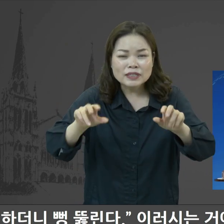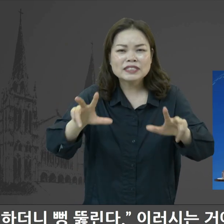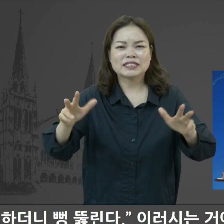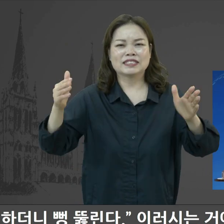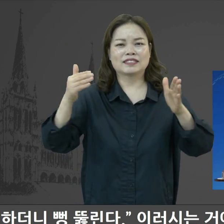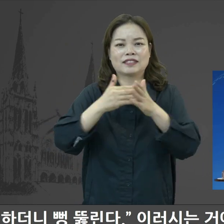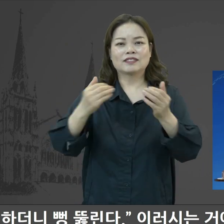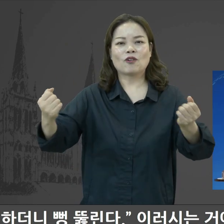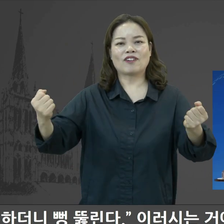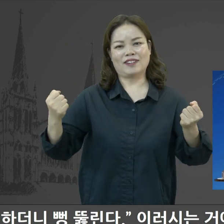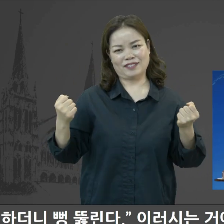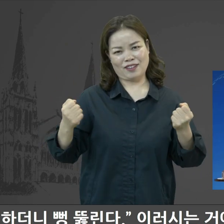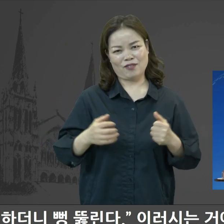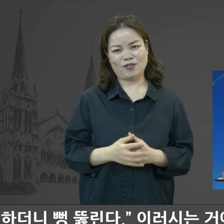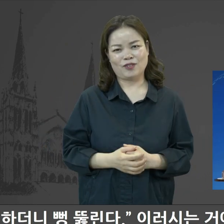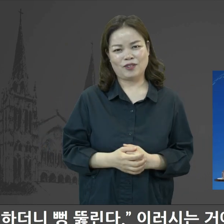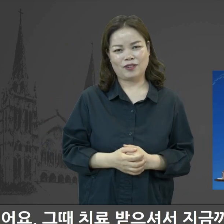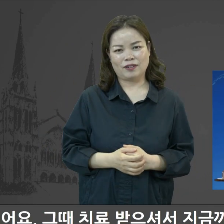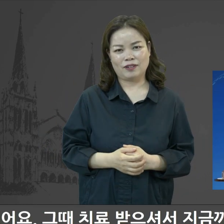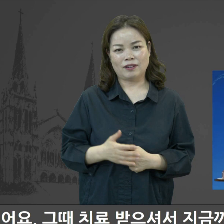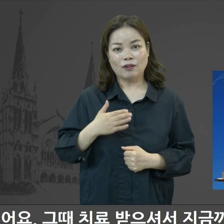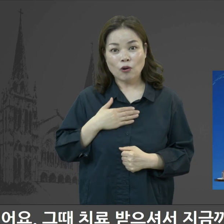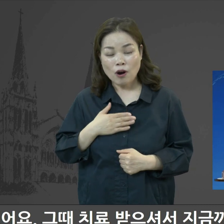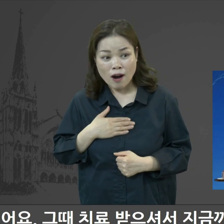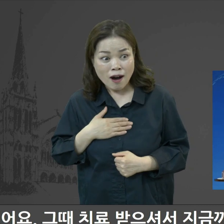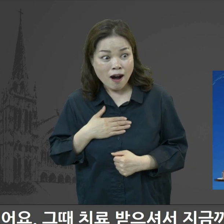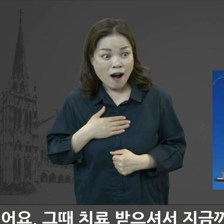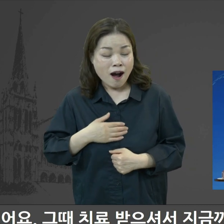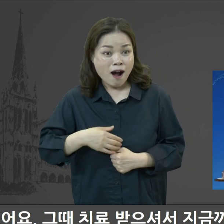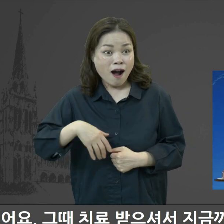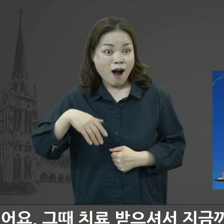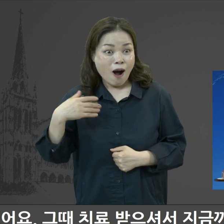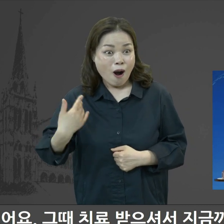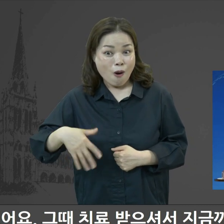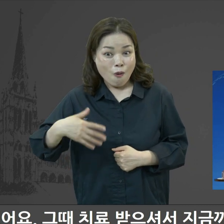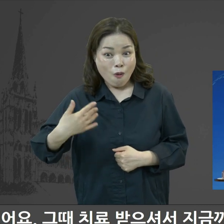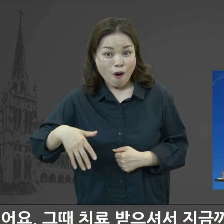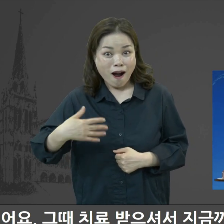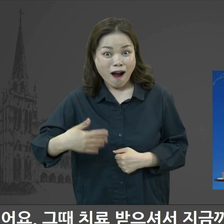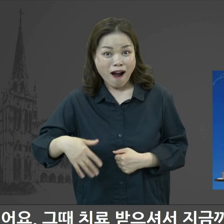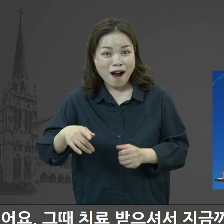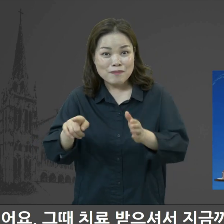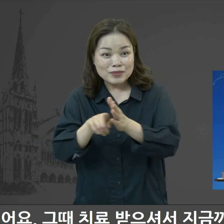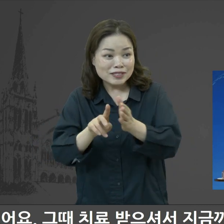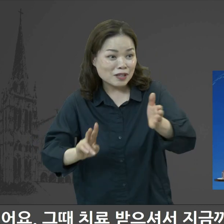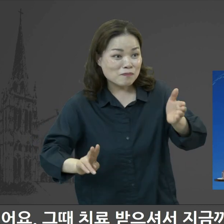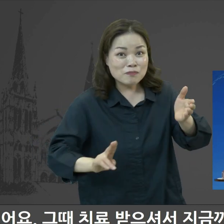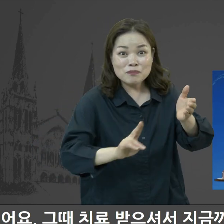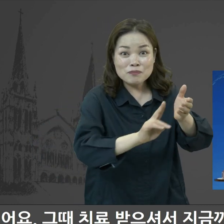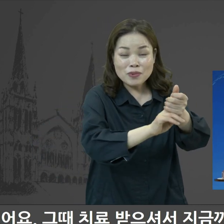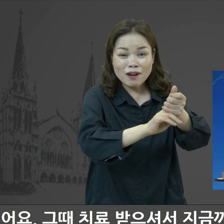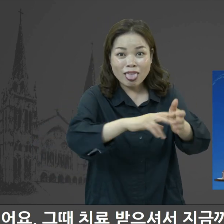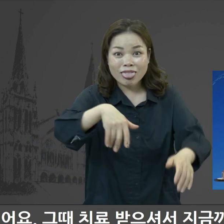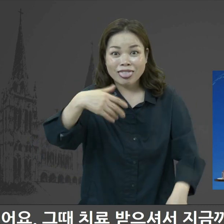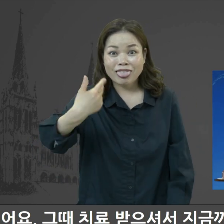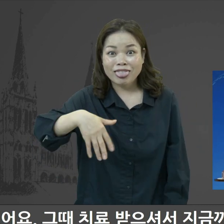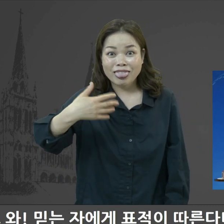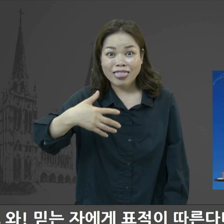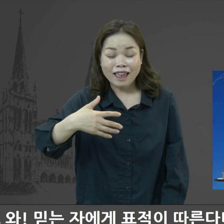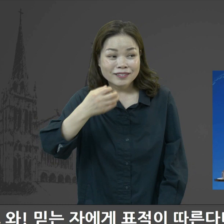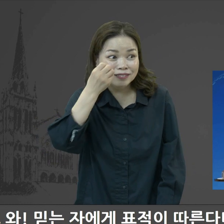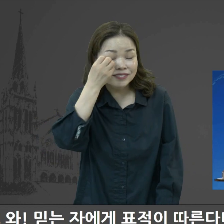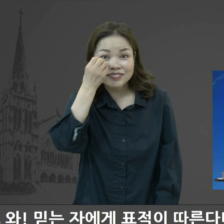지금까지 멀쩡하세요. 그러니까 제가요 와 믿는 자에게 표적이 따른다더니 와 진짜 와